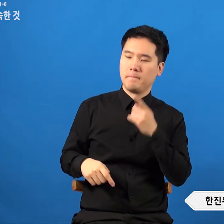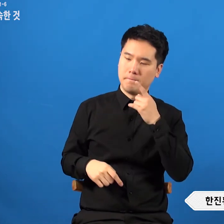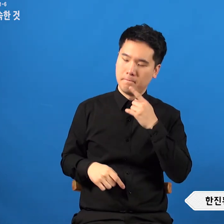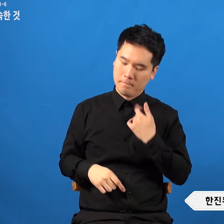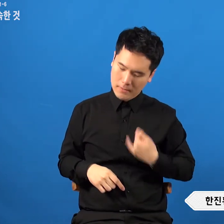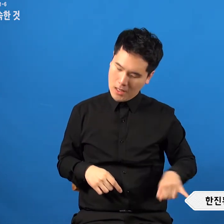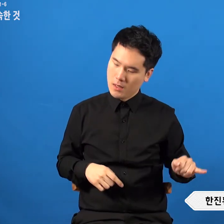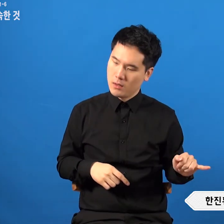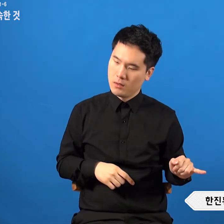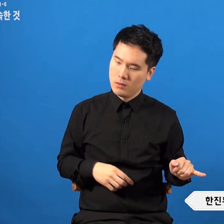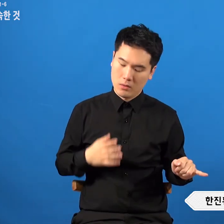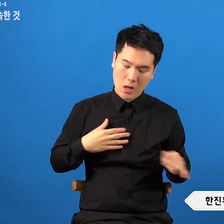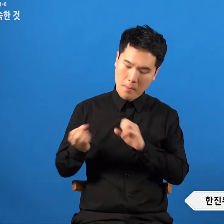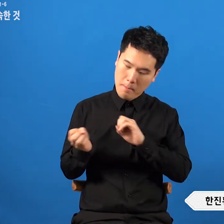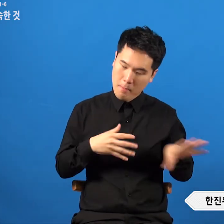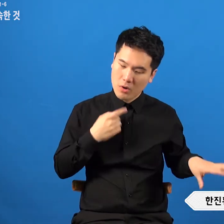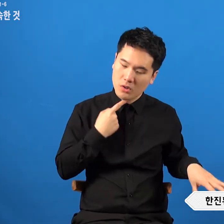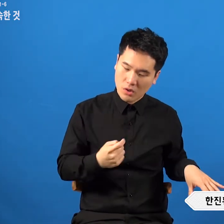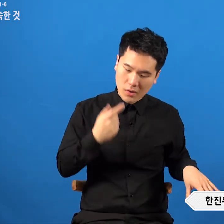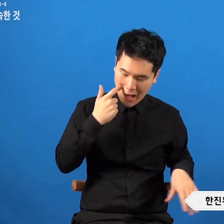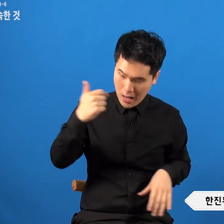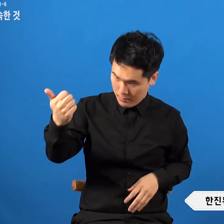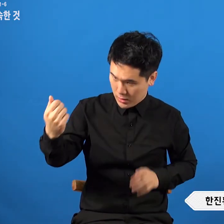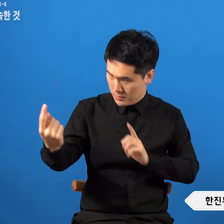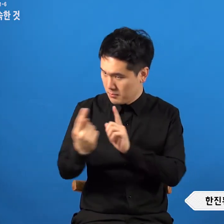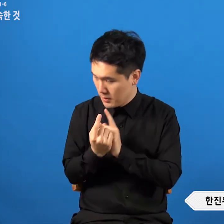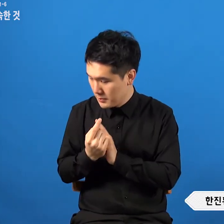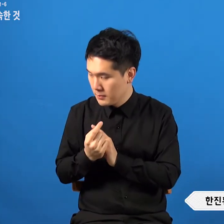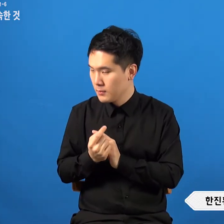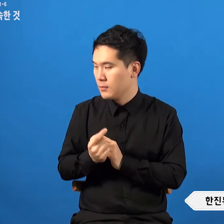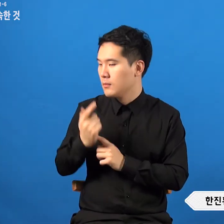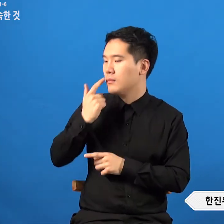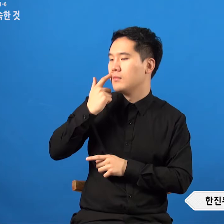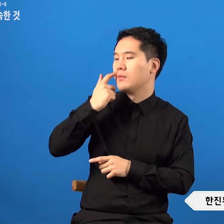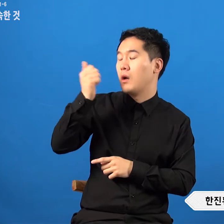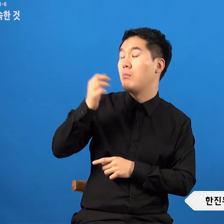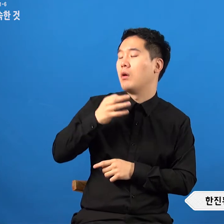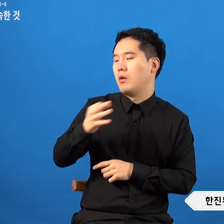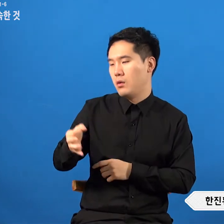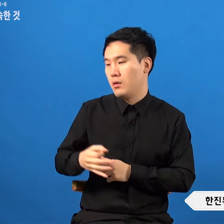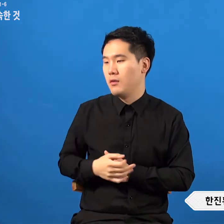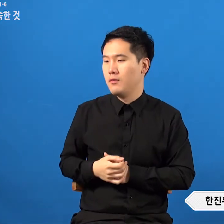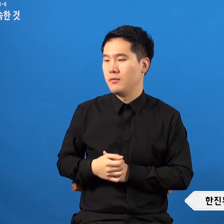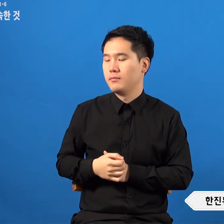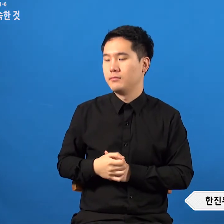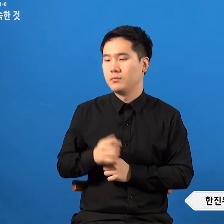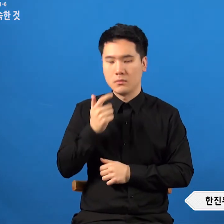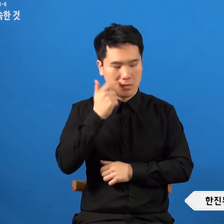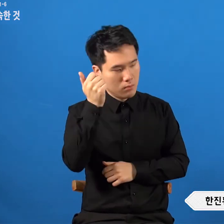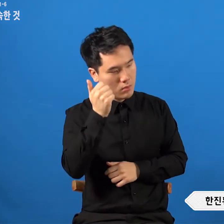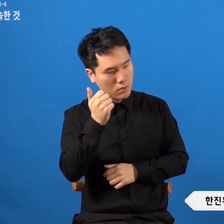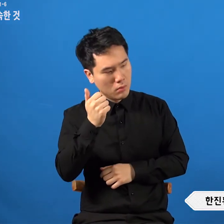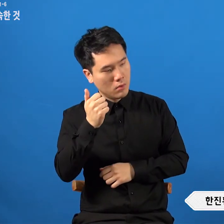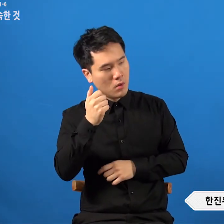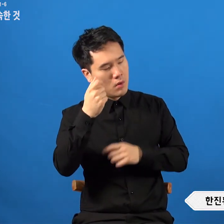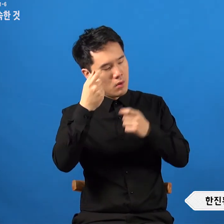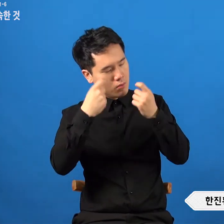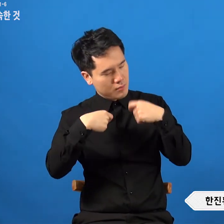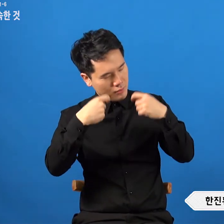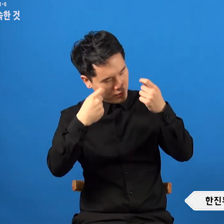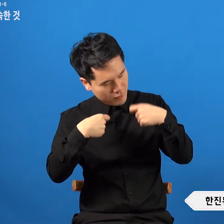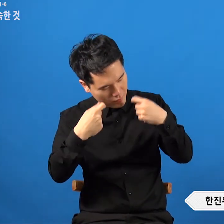오래전에 자기를 버렸던 그 아빠에게로 다가가서 아빠 하고 불렀습니다. 아빠가 눈물을